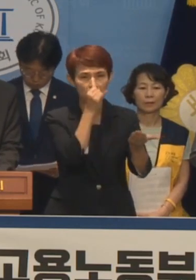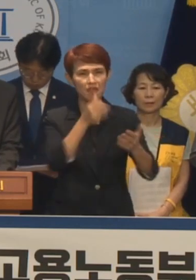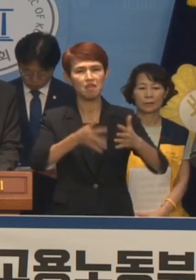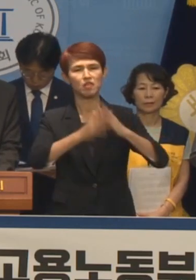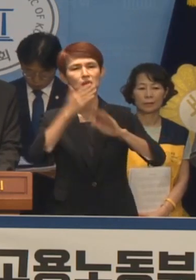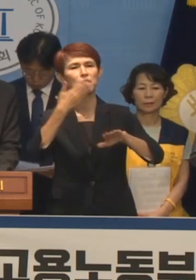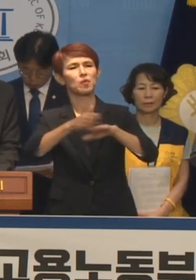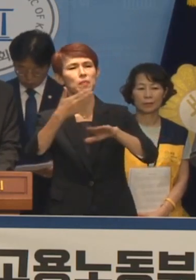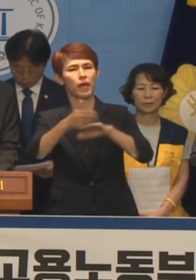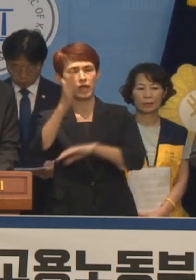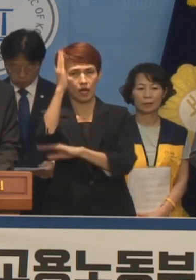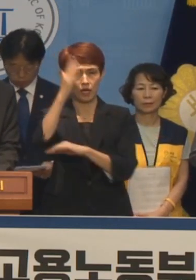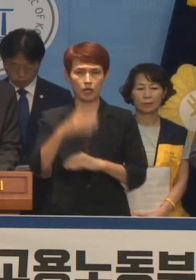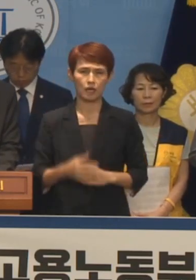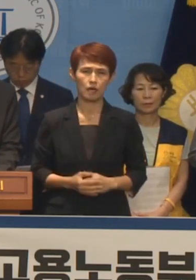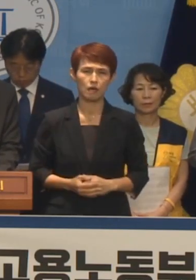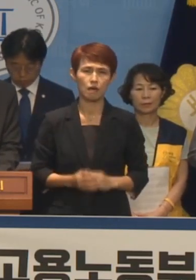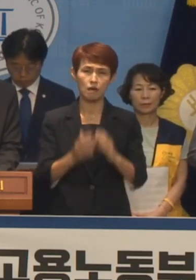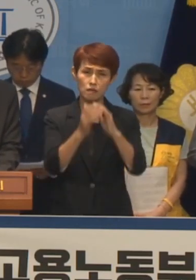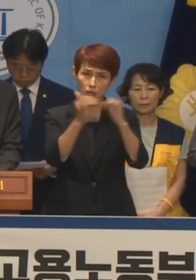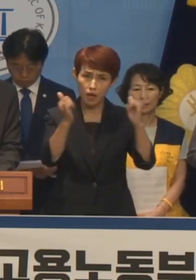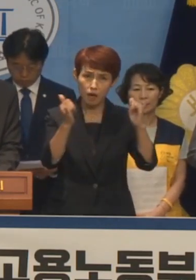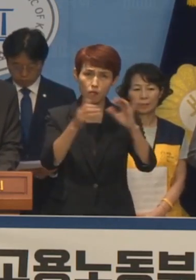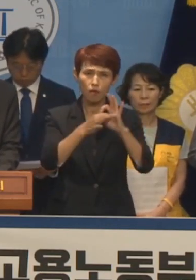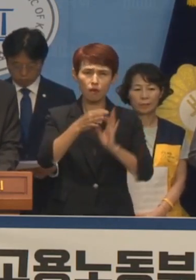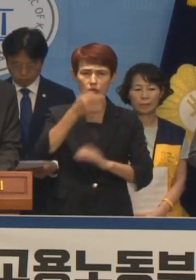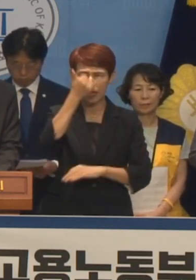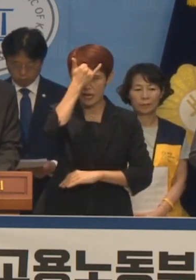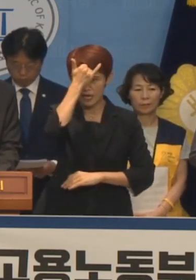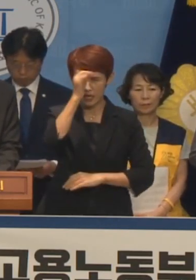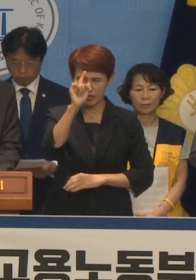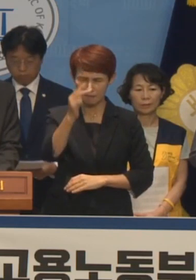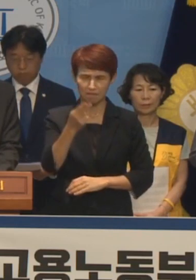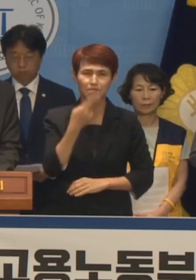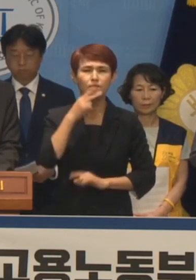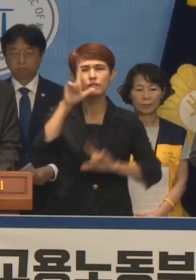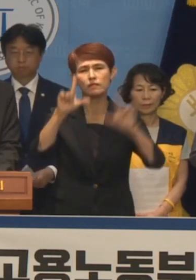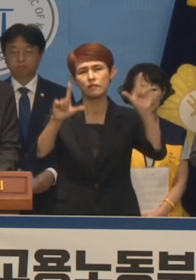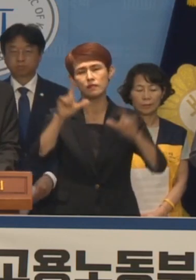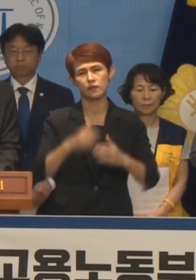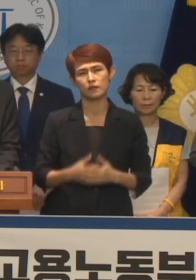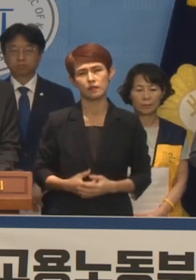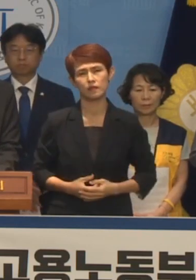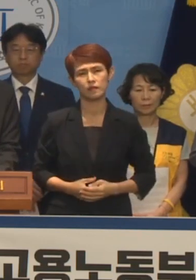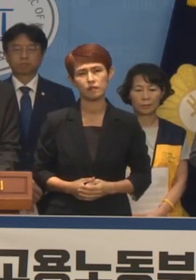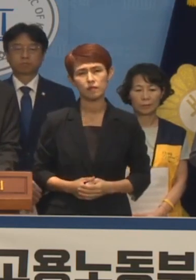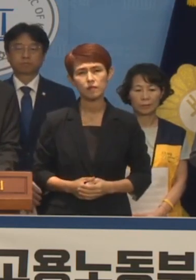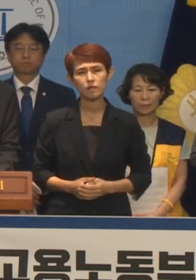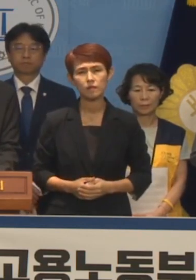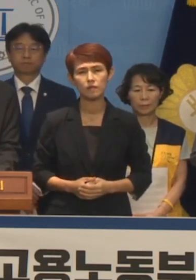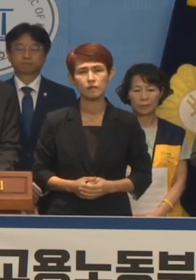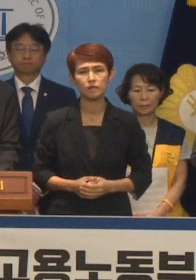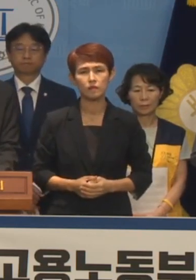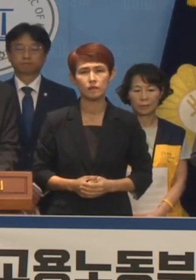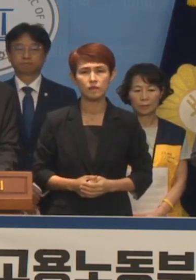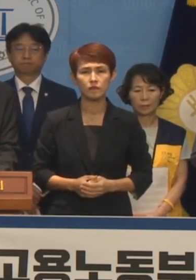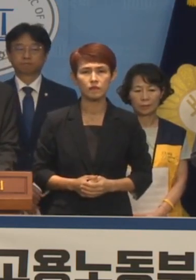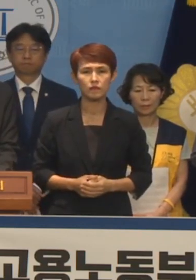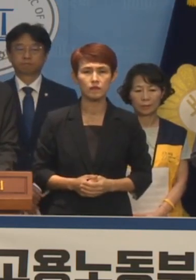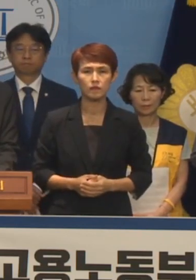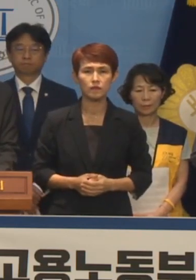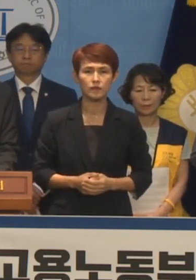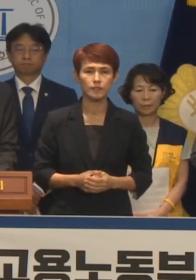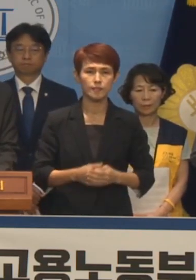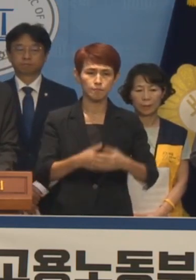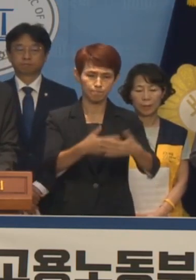했습니다. 인간에 대한 최소한의 예의도 찾아볼 수 없는 모습입니다. 노사정의 하나로 하나의 공동체로